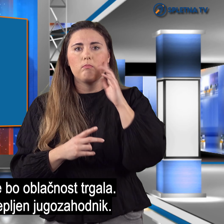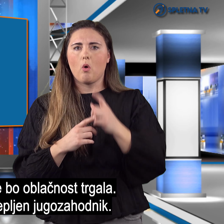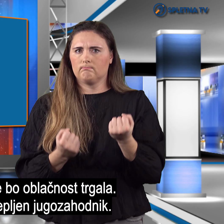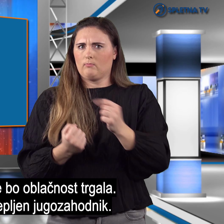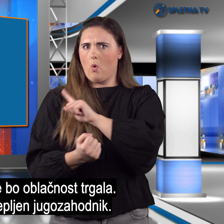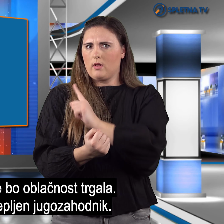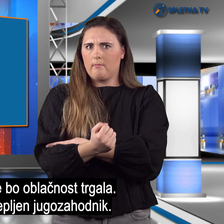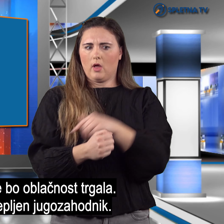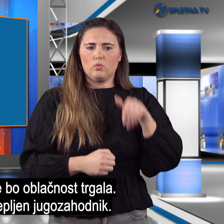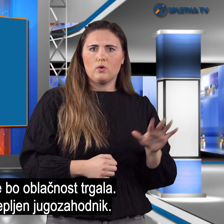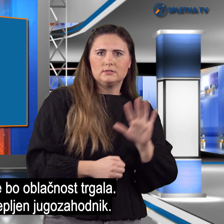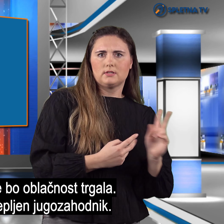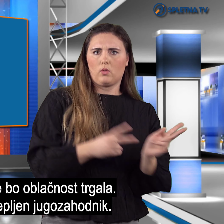Pihal bo okrepljen jugozahodnik.